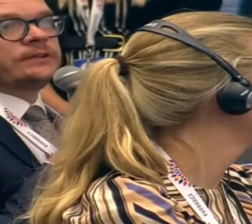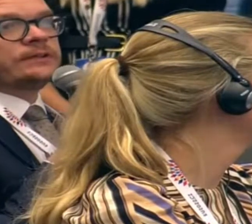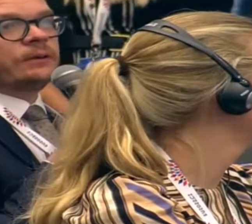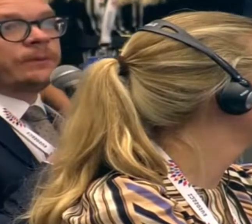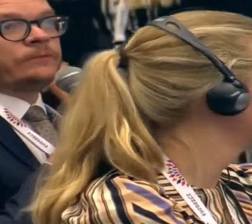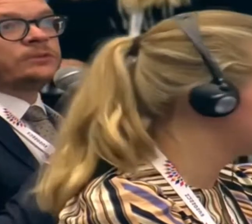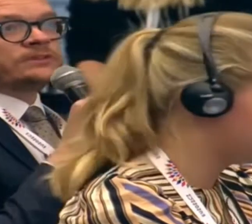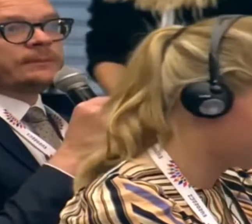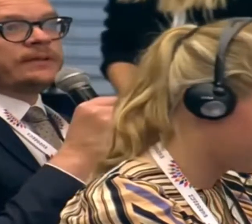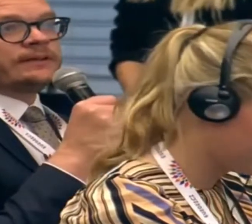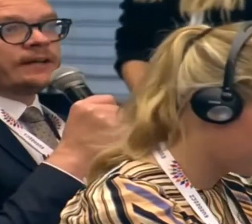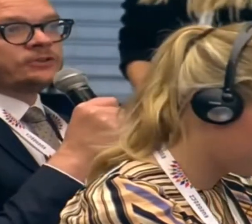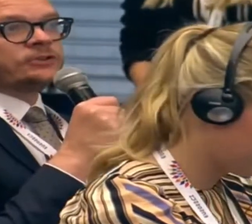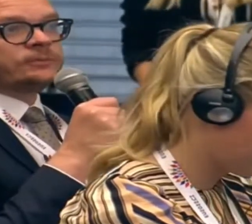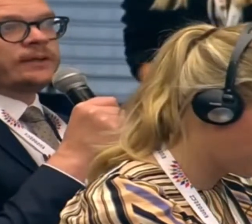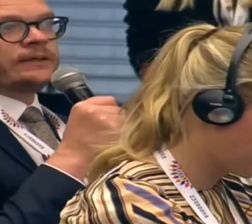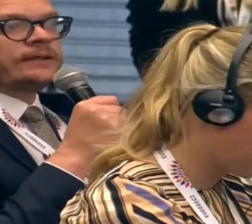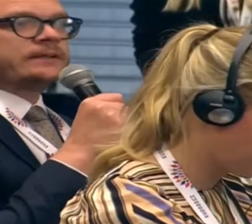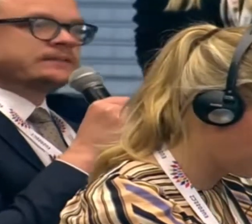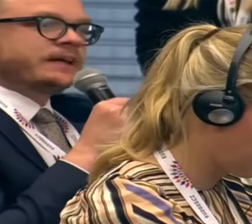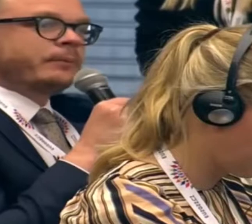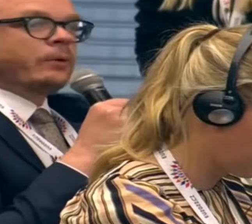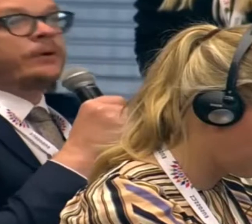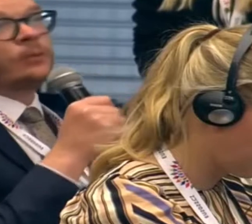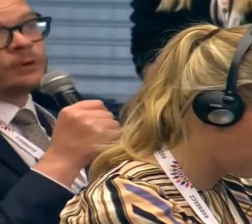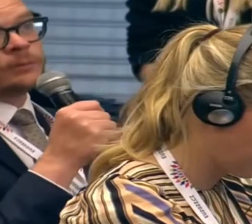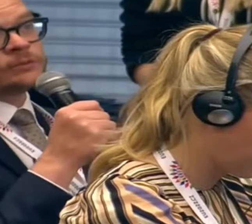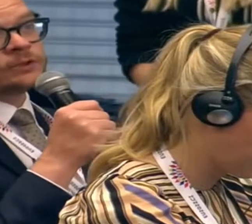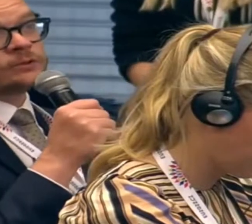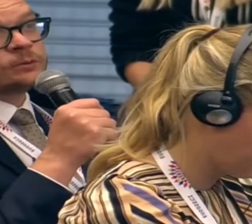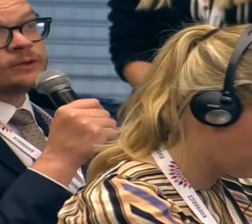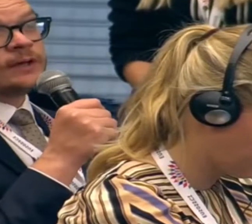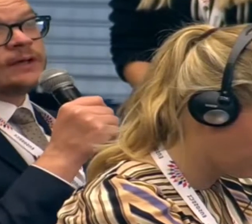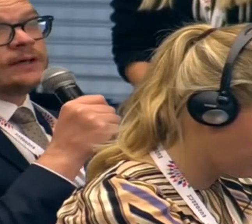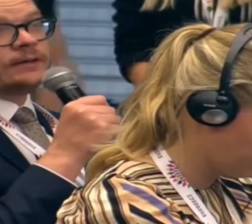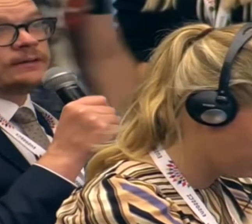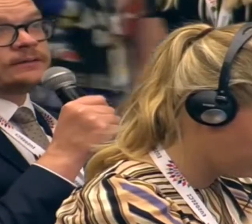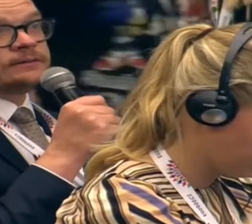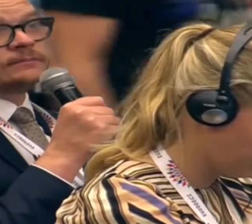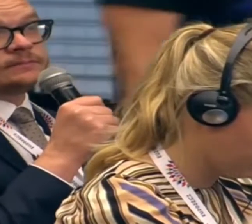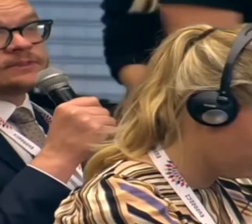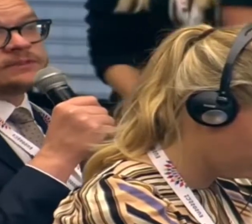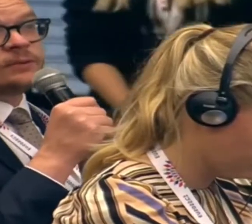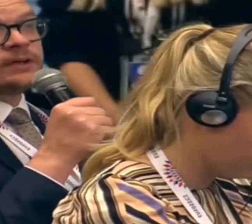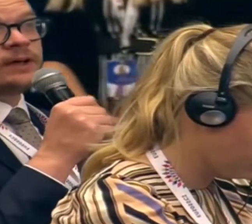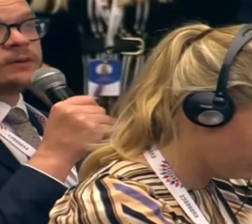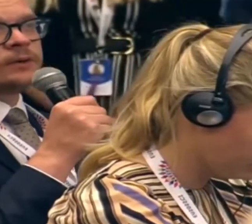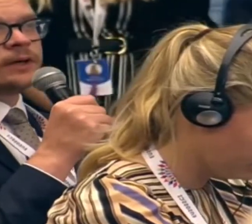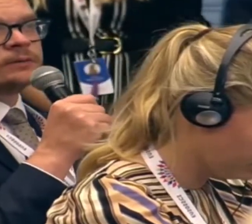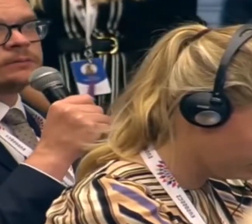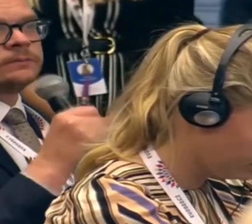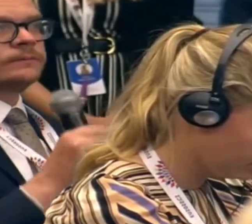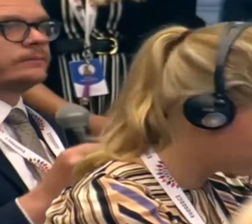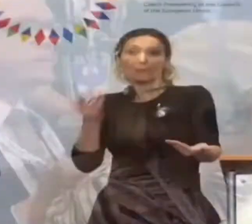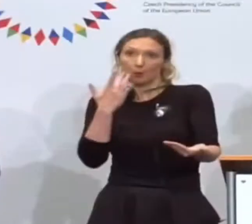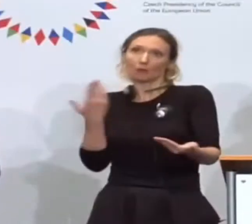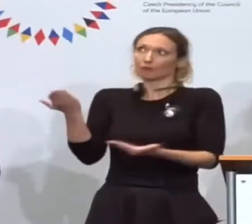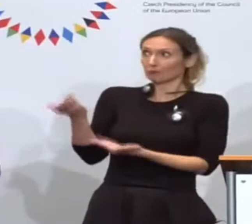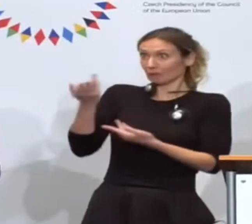zemí, že opravdu chceme další zbraně ze západu, abychom mohli poskytnout ty svoje dál na Ukrajinu.